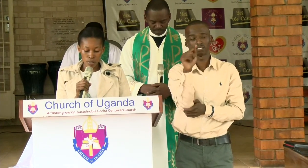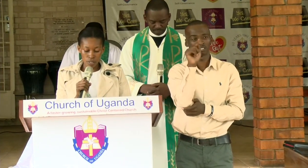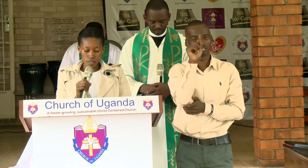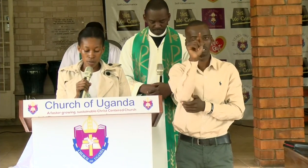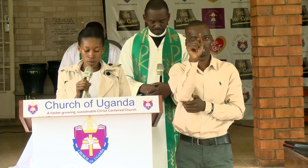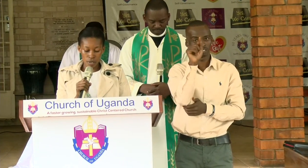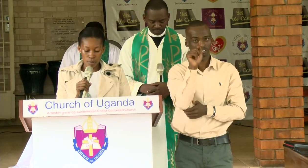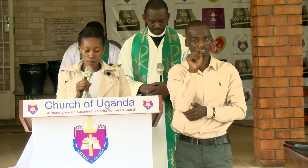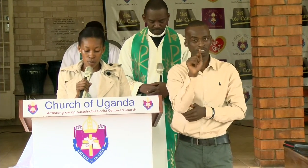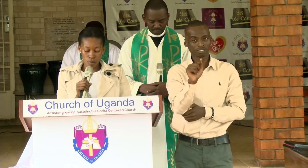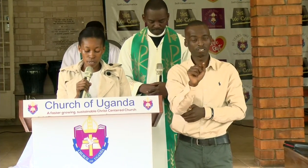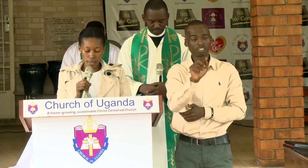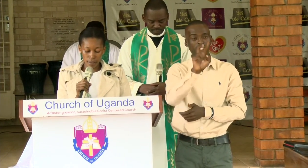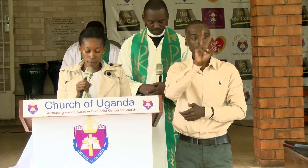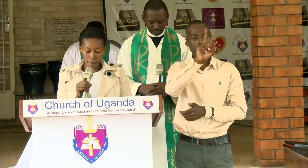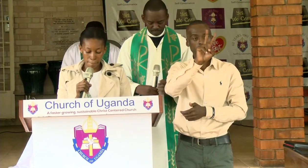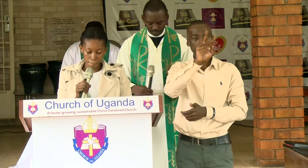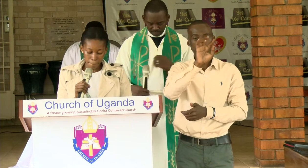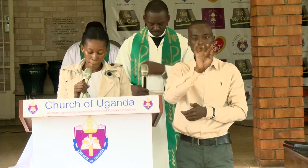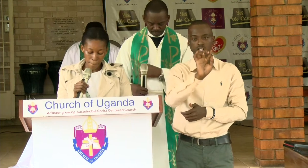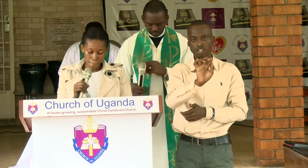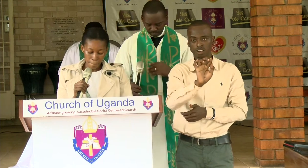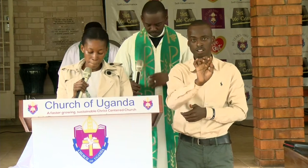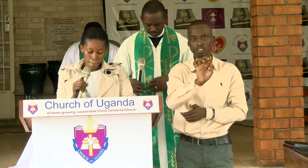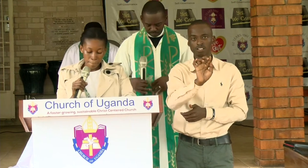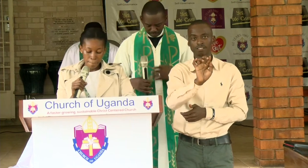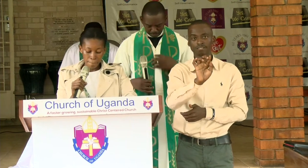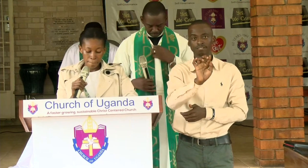okutandikira ku lunyiriri olw'abiri mu omunaana